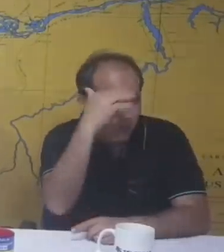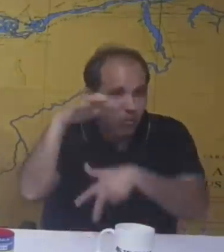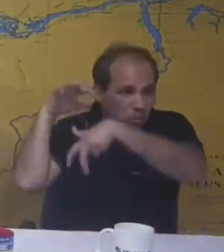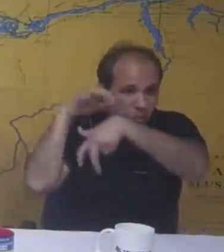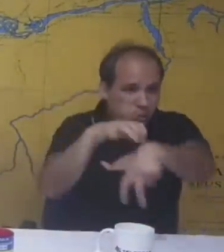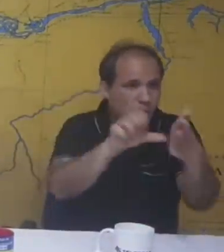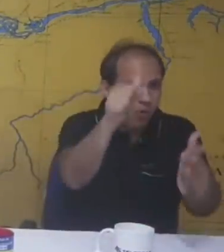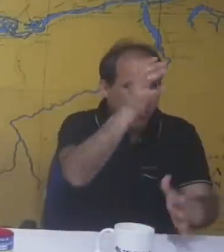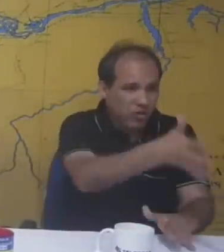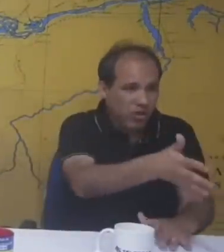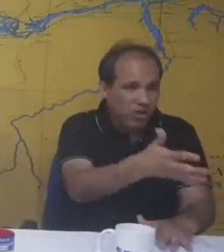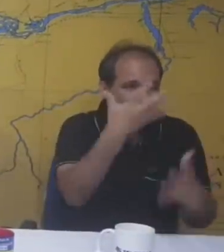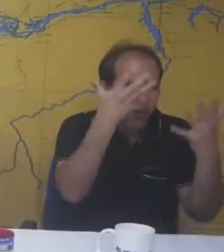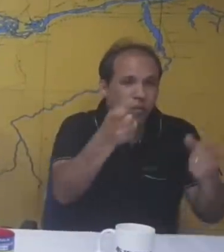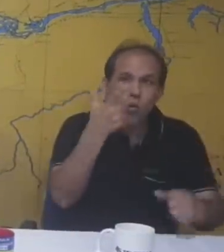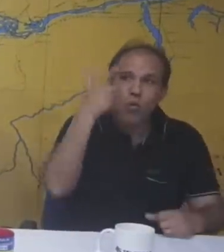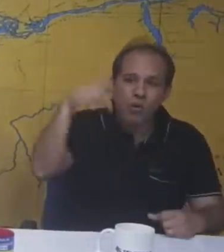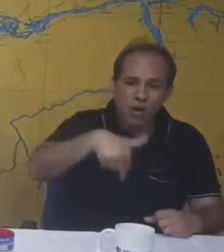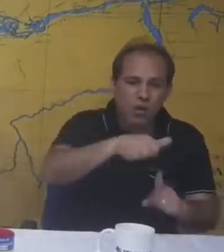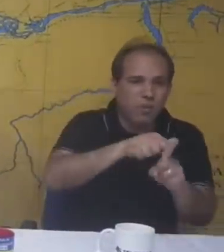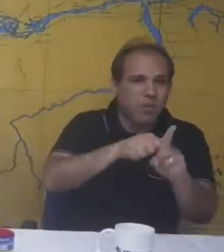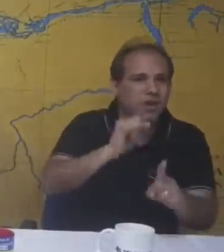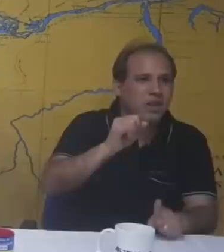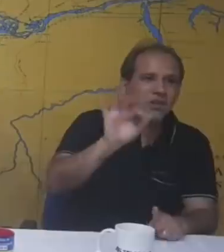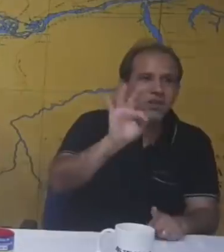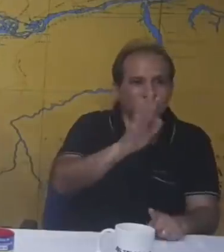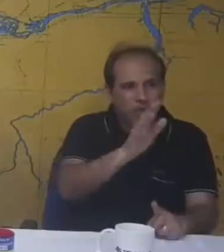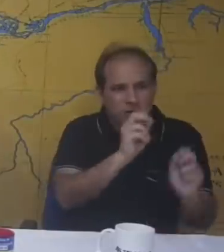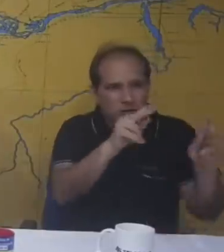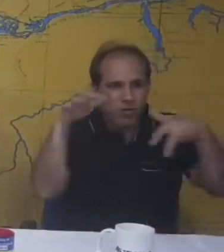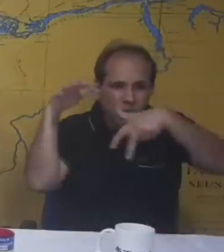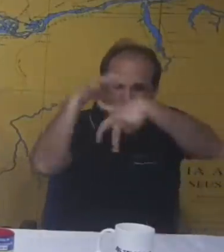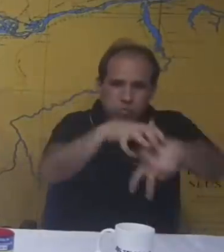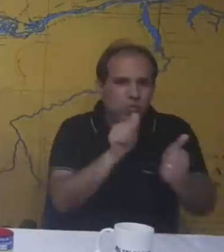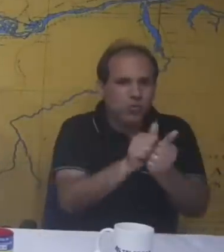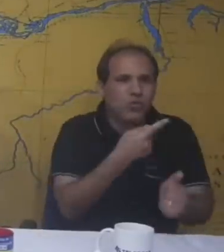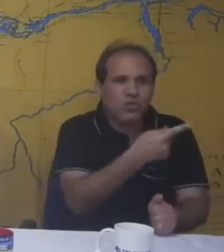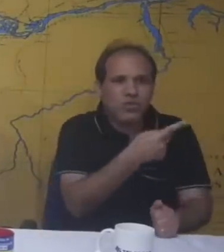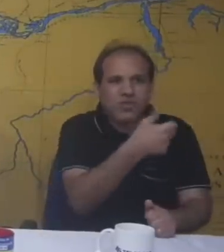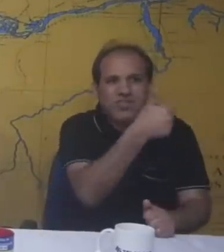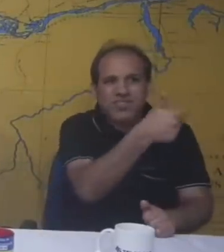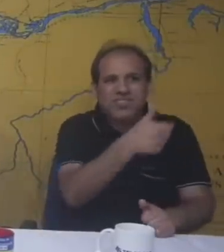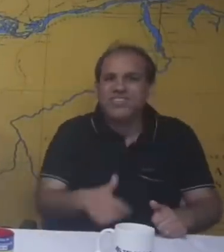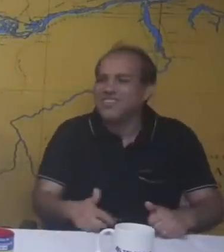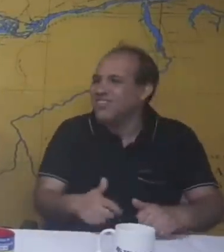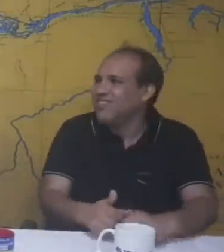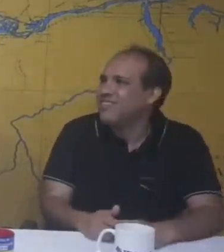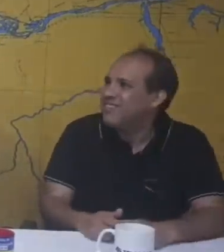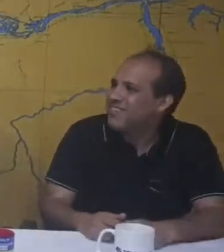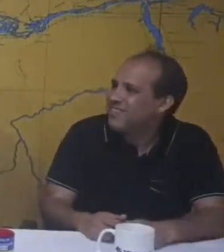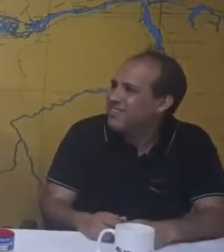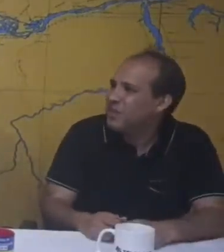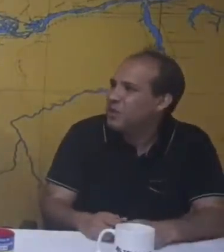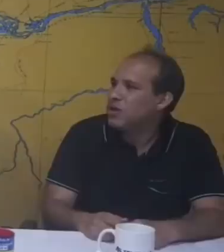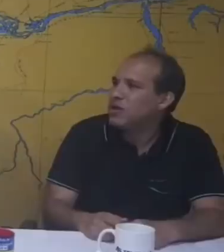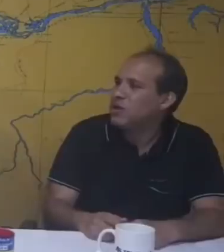né? Você é paraquedista, né? Vamos saltar lá no lago, janeiro, fevereiro. Ok? Ah, foi dado aqui.